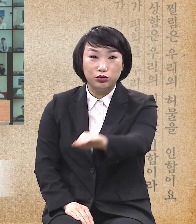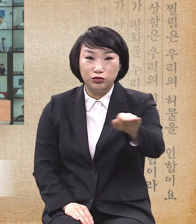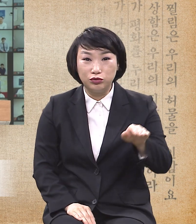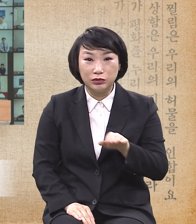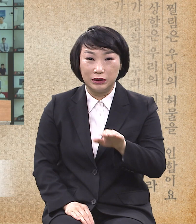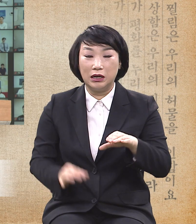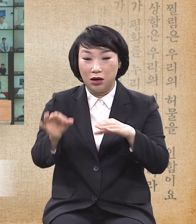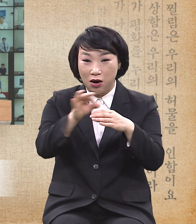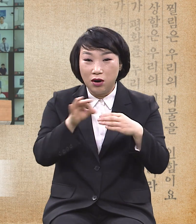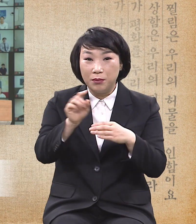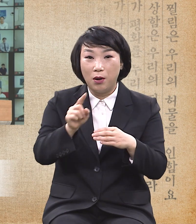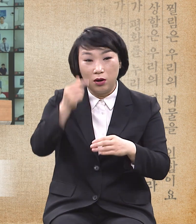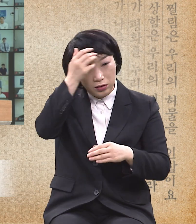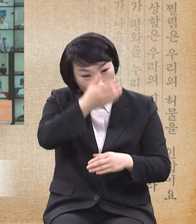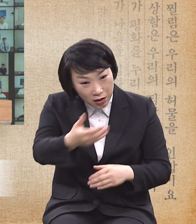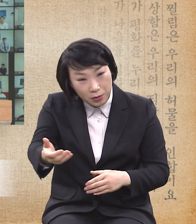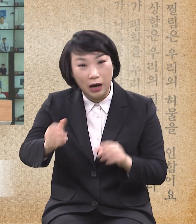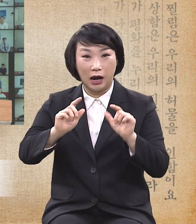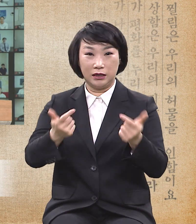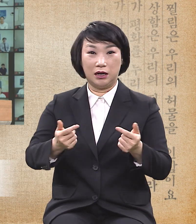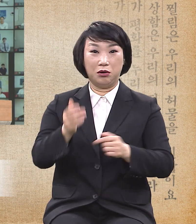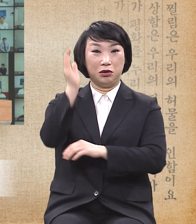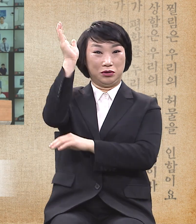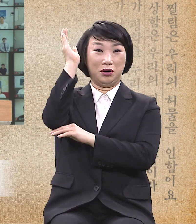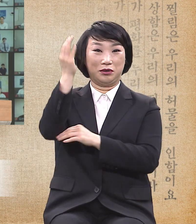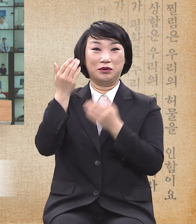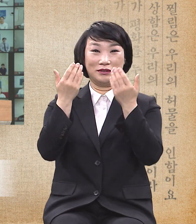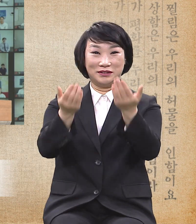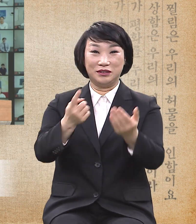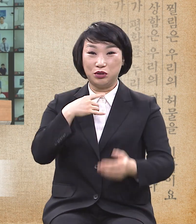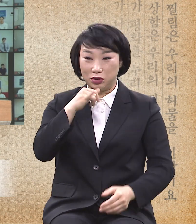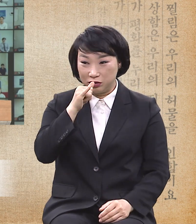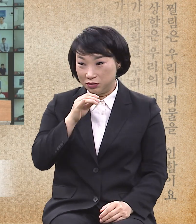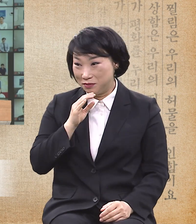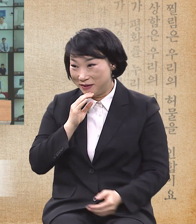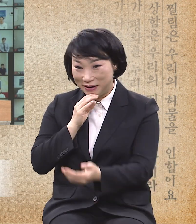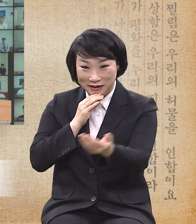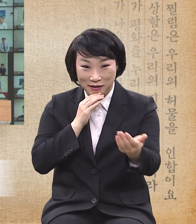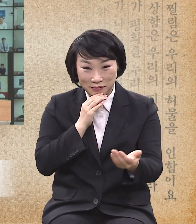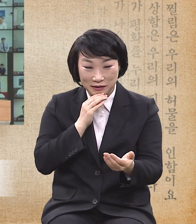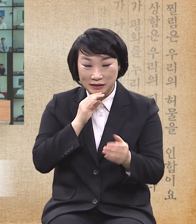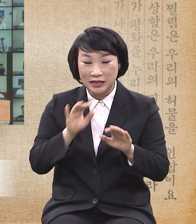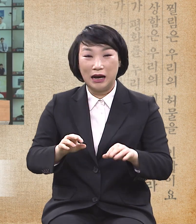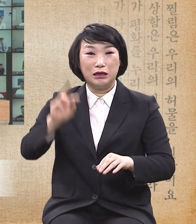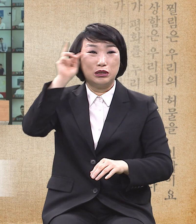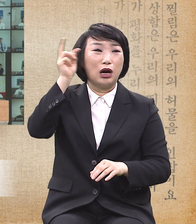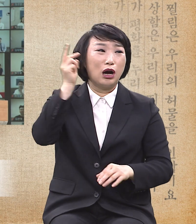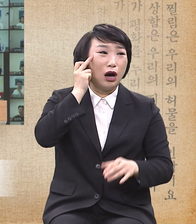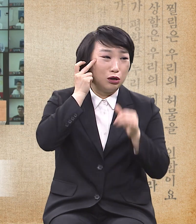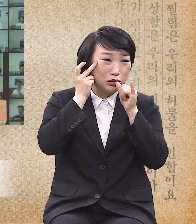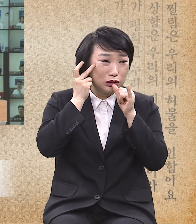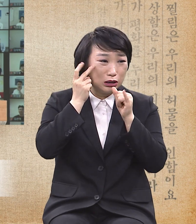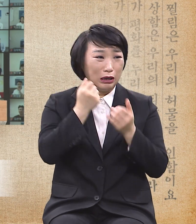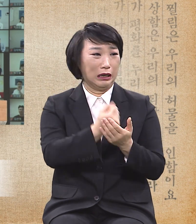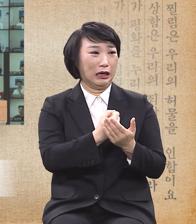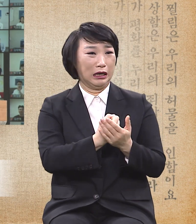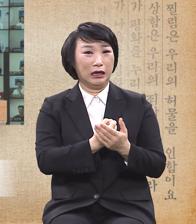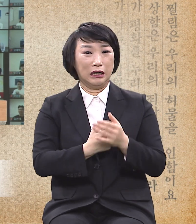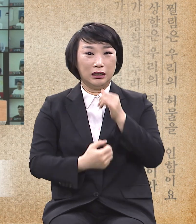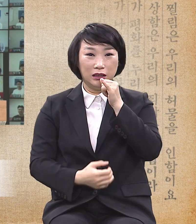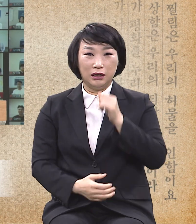우리는 헌금은 기부가 아니라고 말씀 한번 드리지 않았습니까? 얼마나 착각하고 있느냐 그